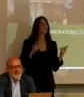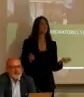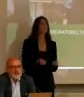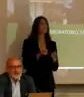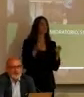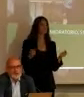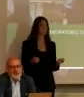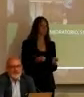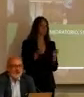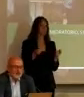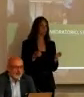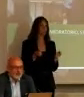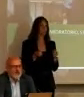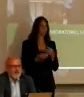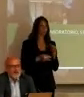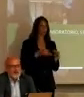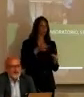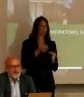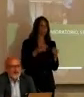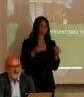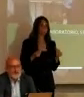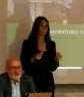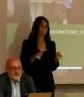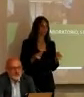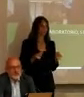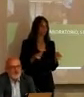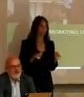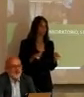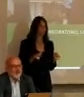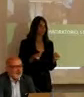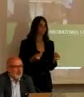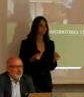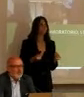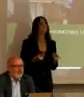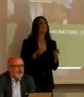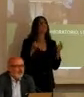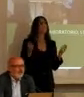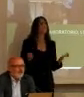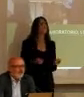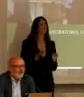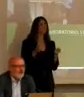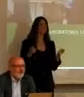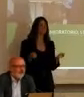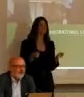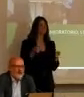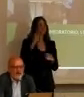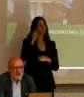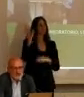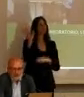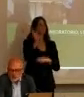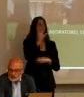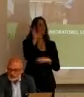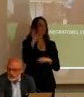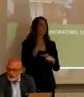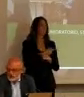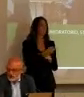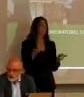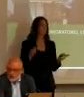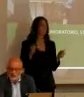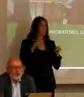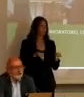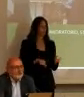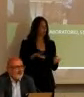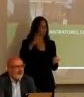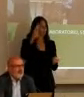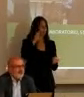è l'applicazione, l'esercitazione di quello che è la teoria che apprenderete nei nostri corsi.